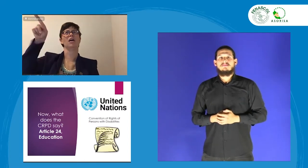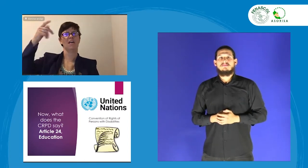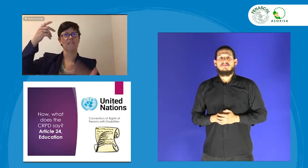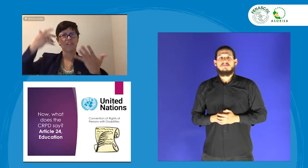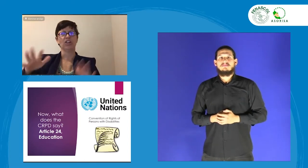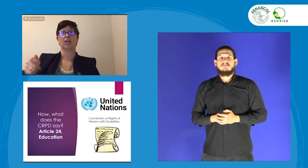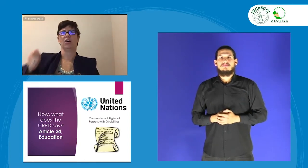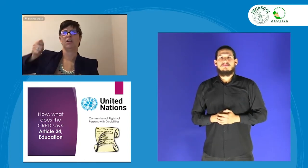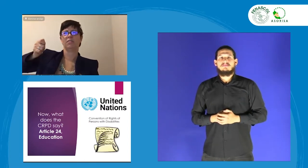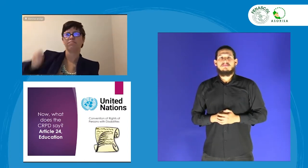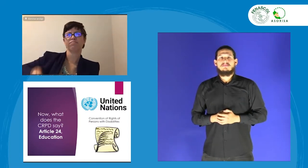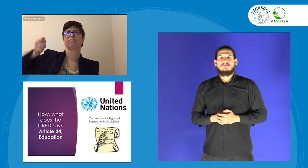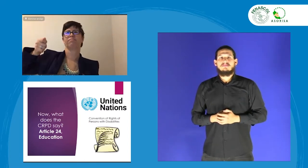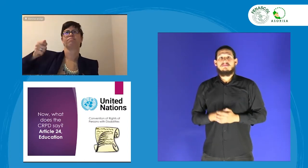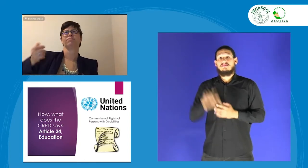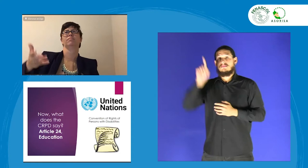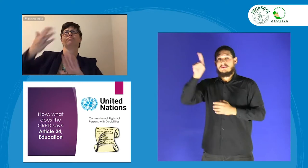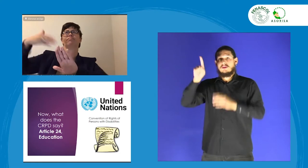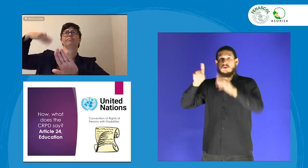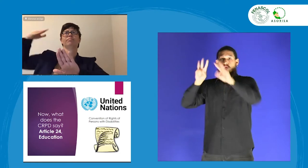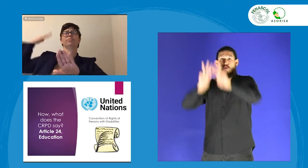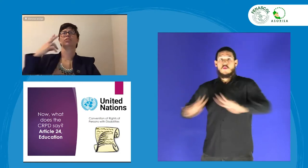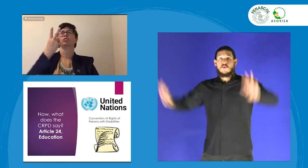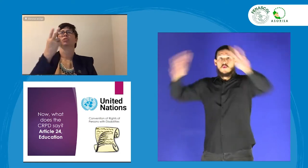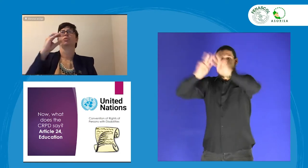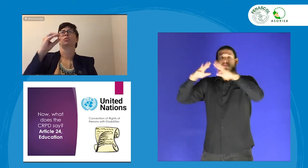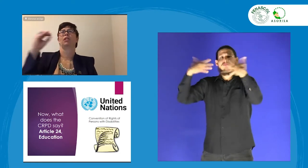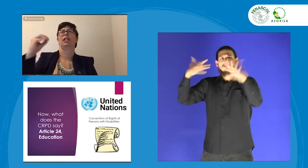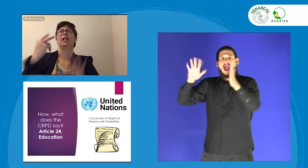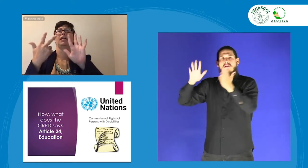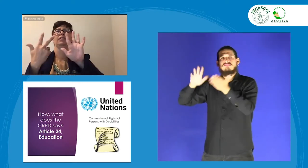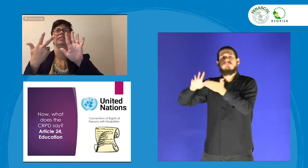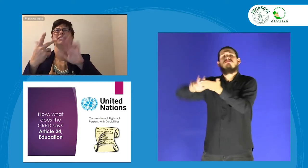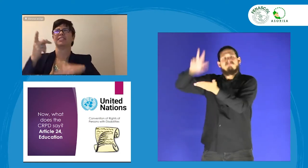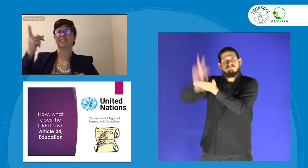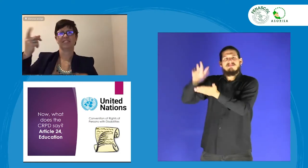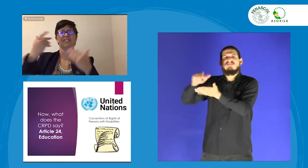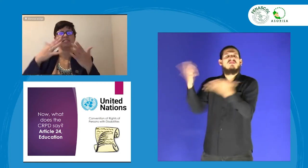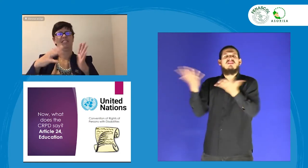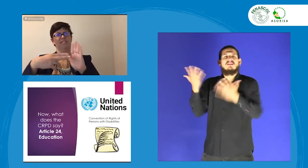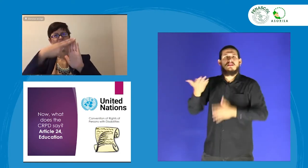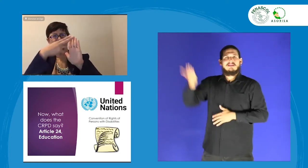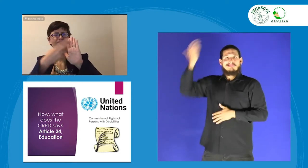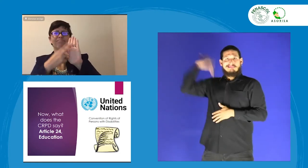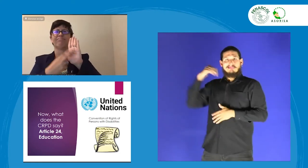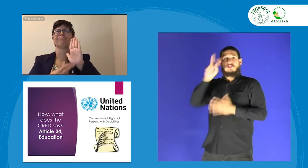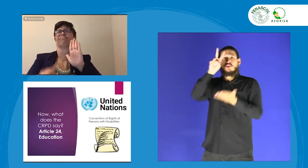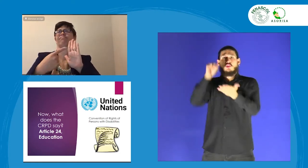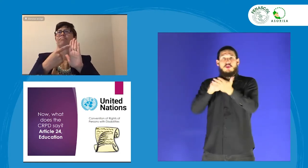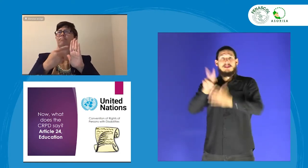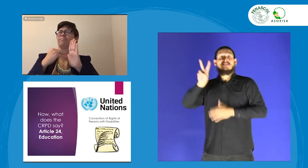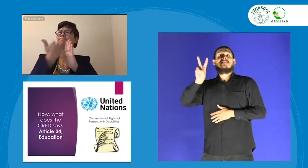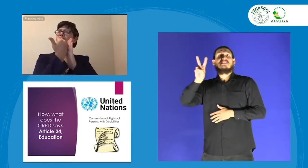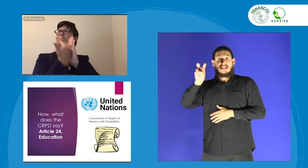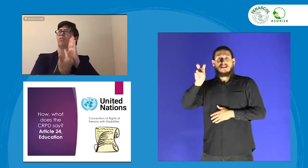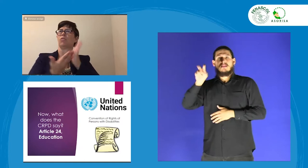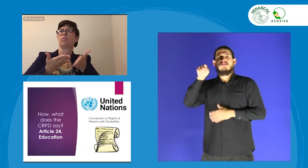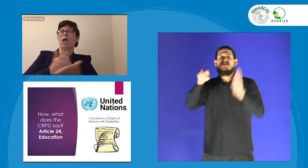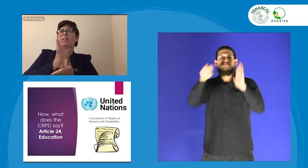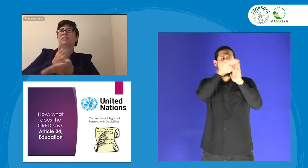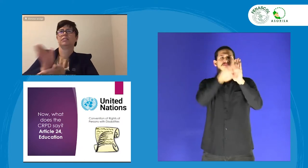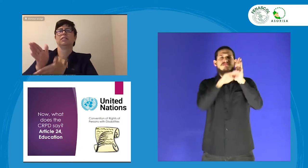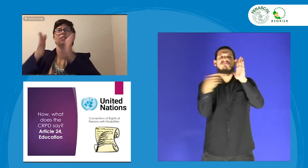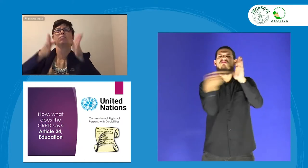Vamos a hablar acerca de la Organización de las Naciones Unidas. La Organización de las Naciones Unidas en el 2008 ya había